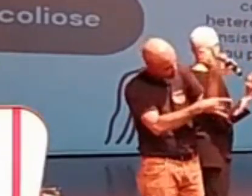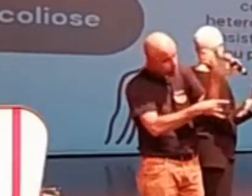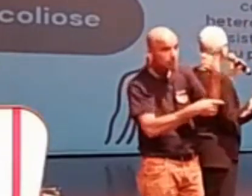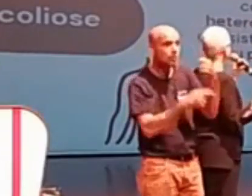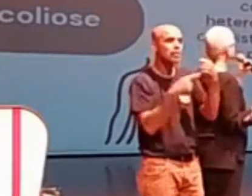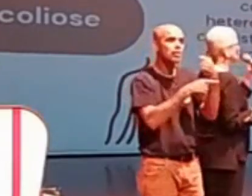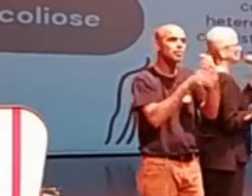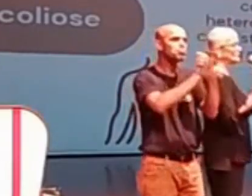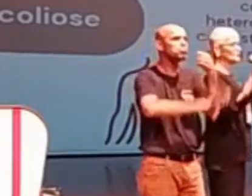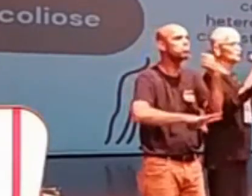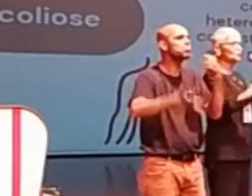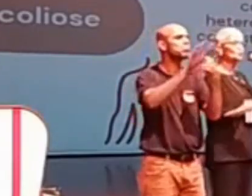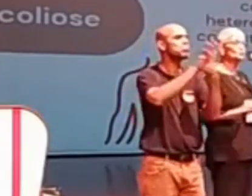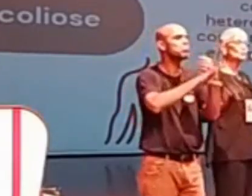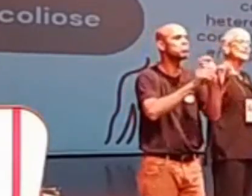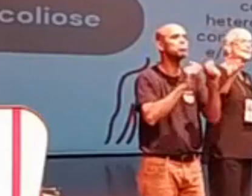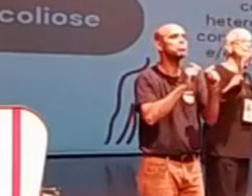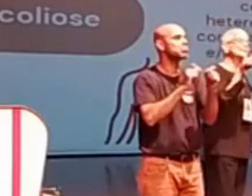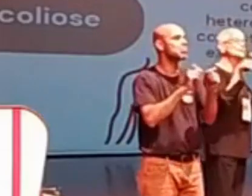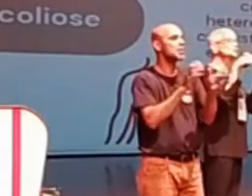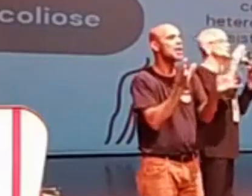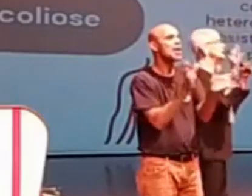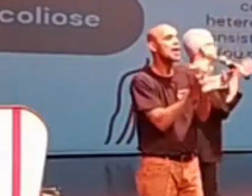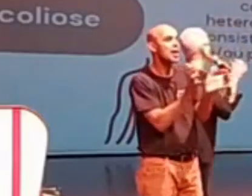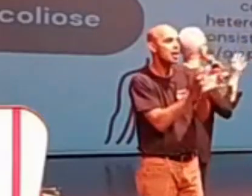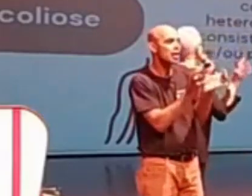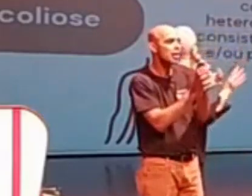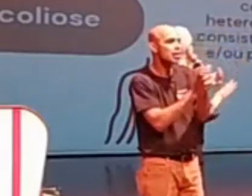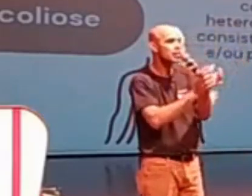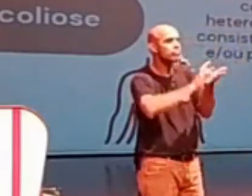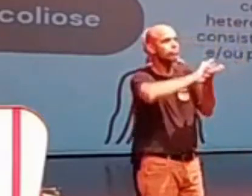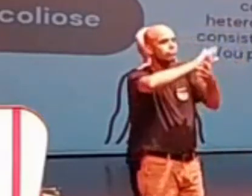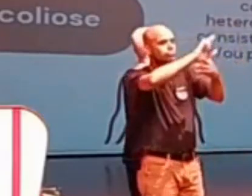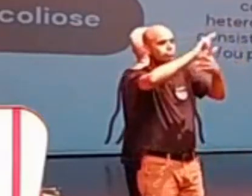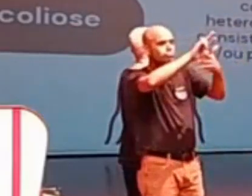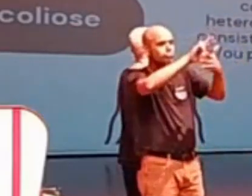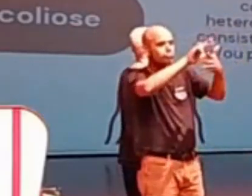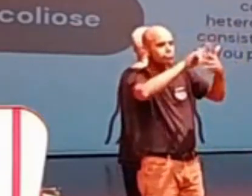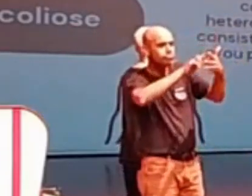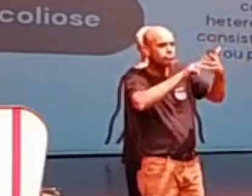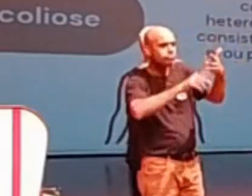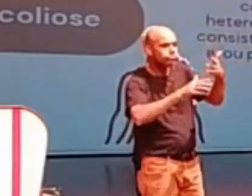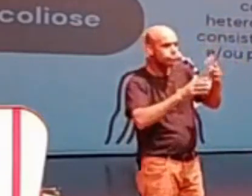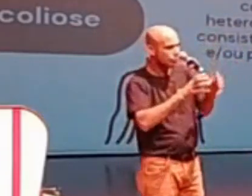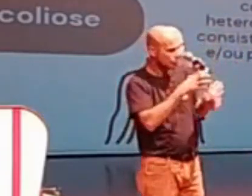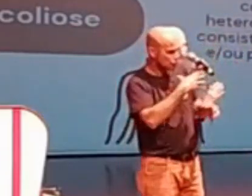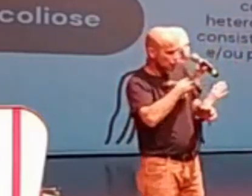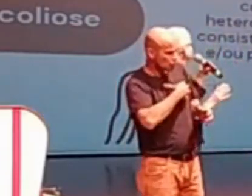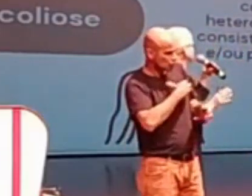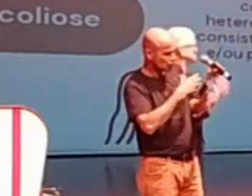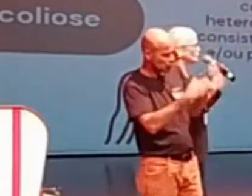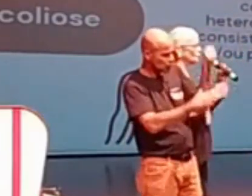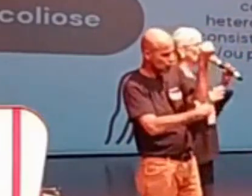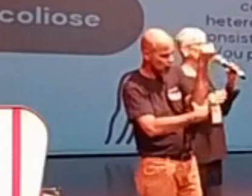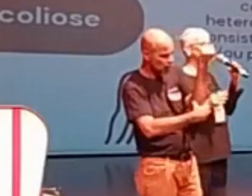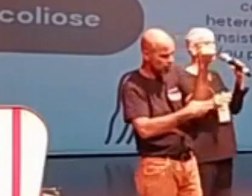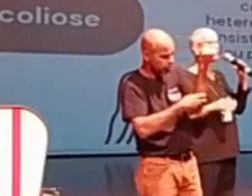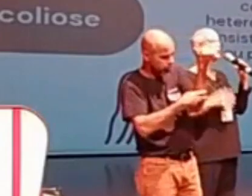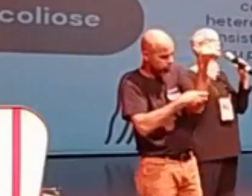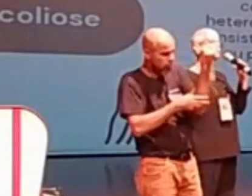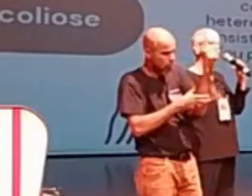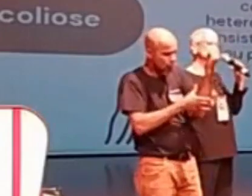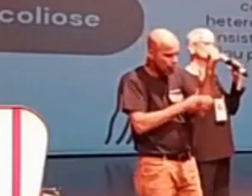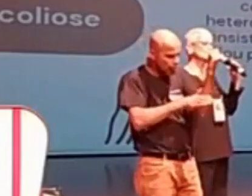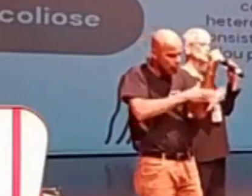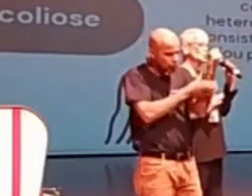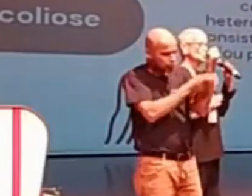termo geral que compreende um grupo heterogêneo, então, de condições que consistem em uma alteração na forma